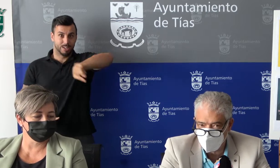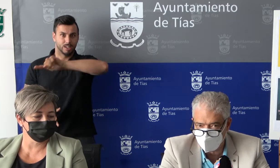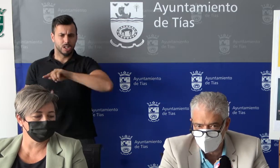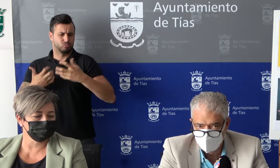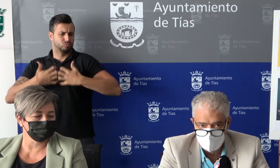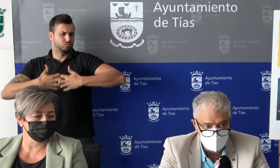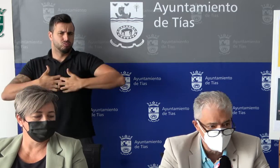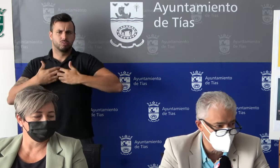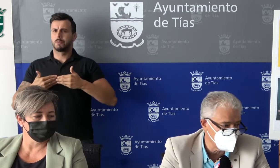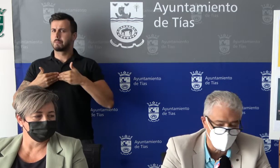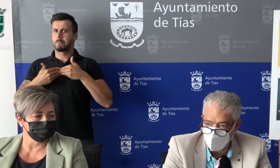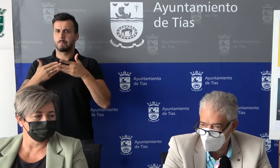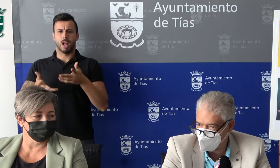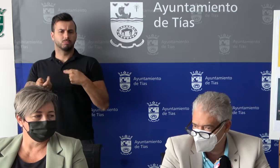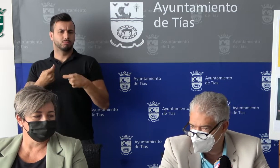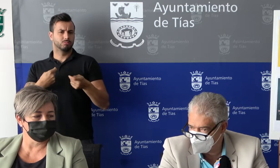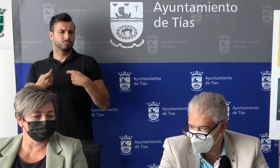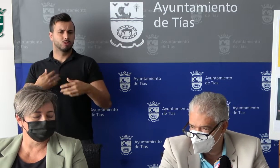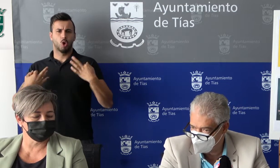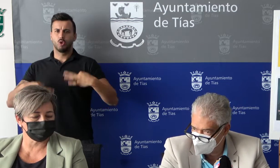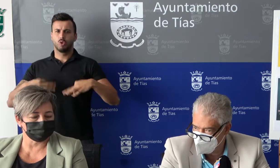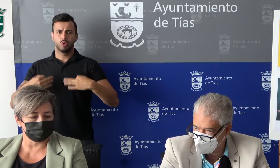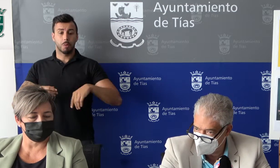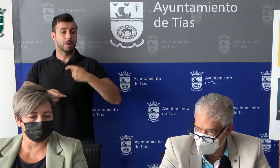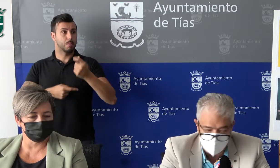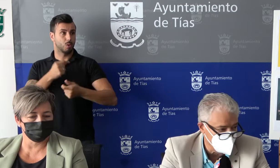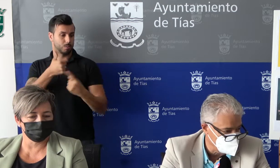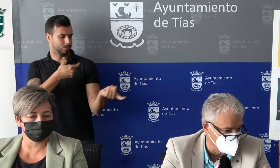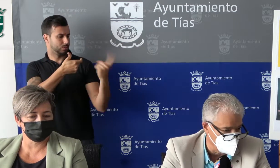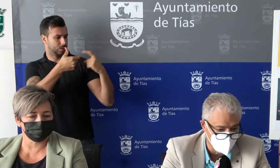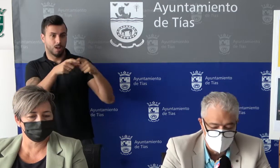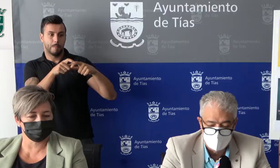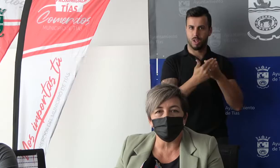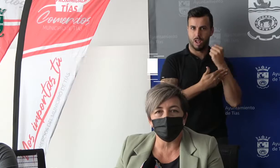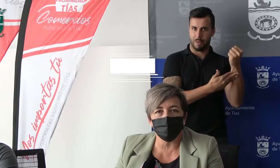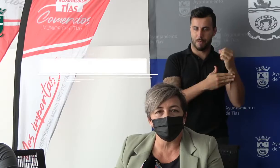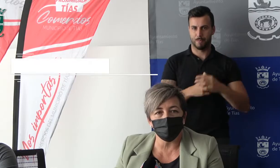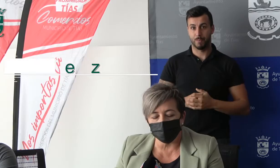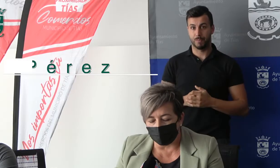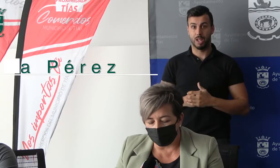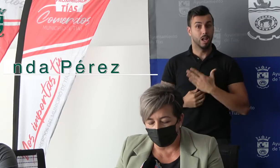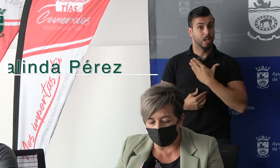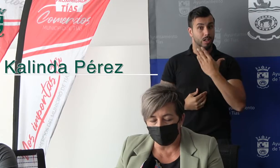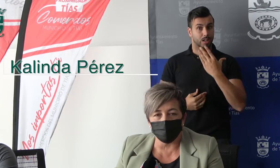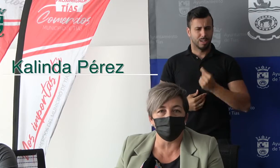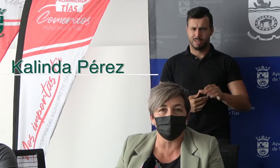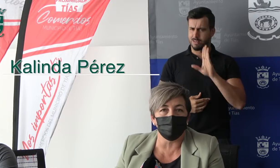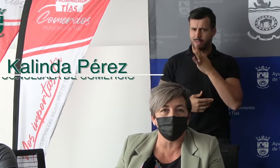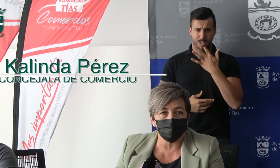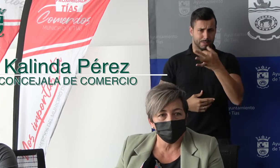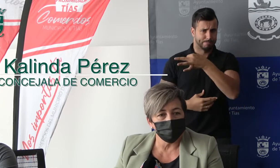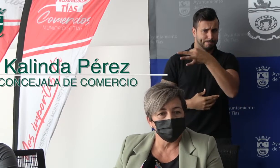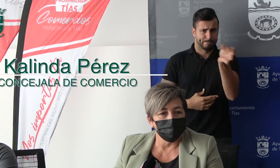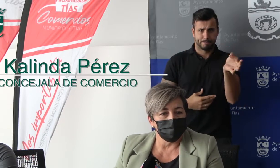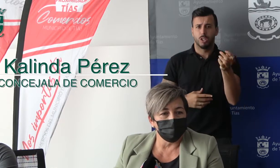con normalidad y se vayan incorporando otro tipo de comercios a la zona. Estamos aquí para presentar lo que es la campaña del Black